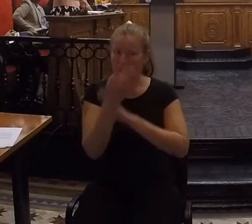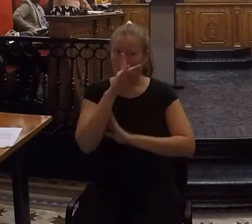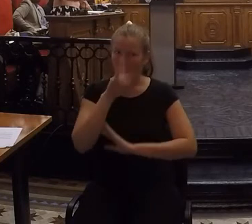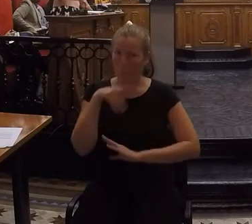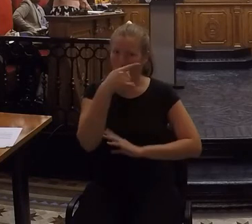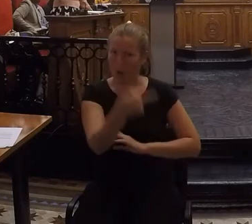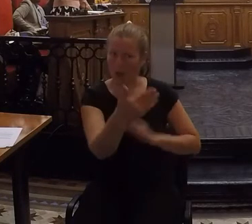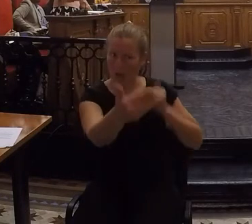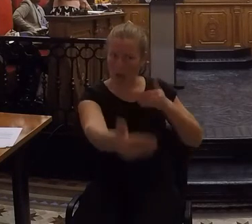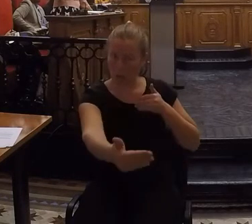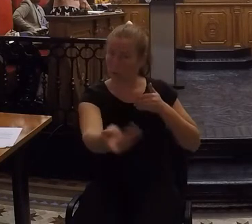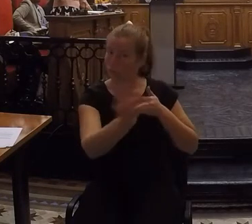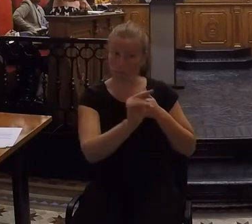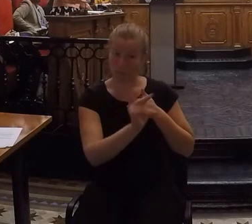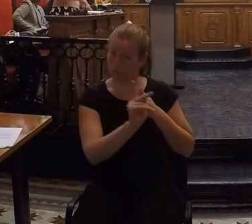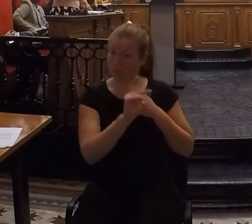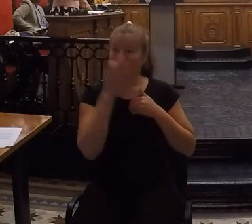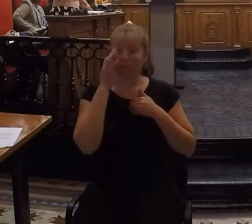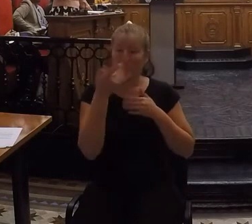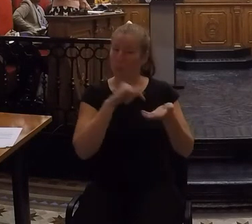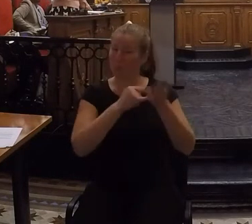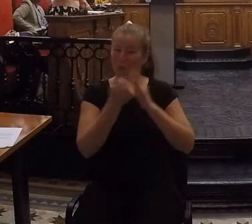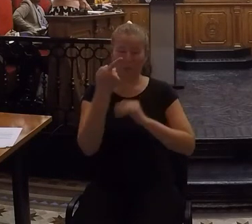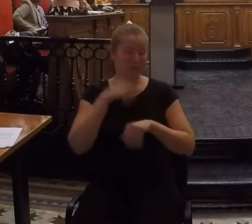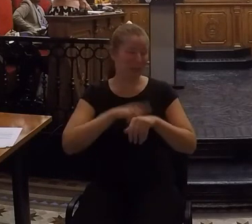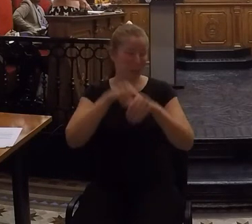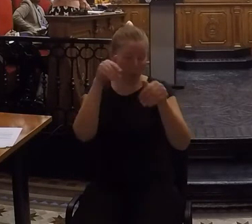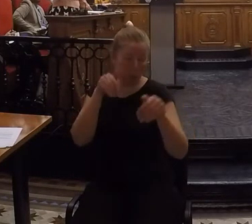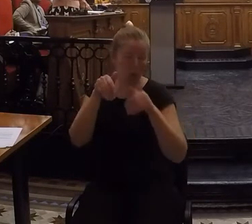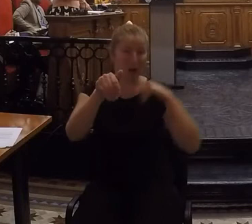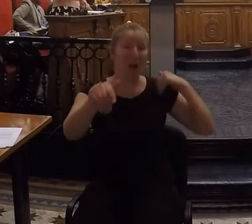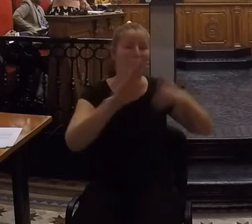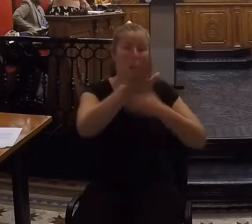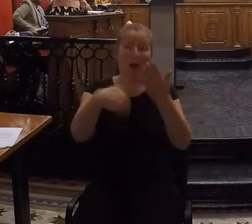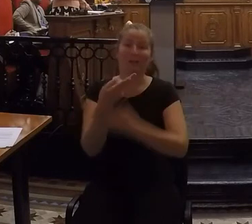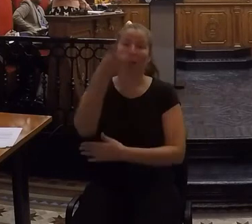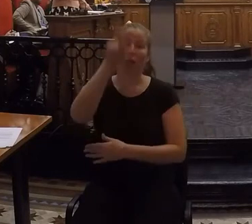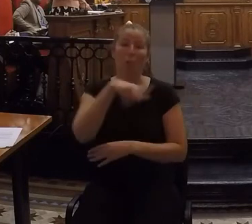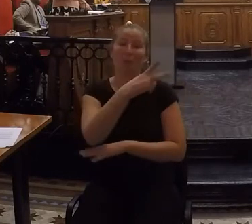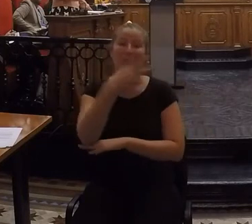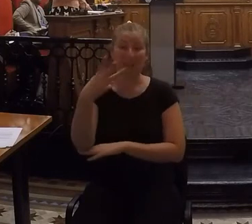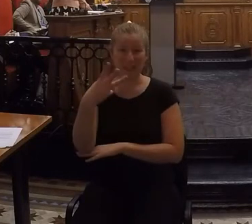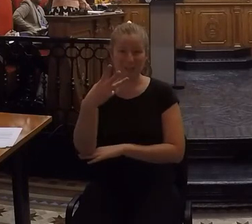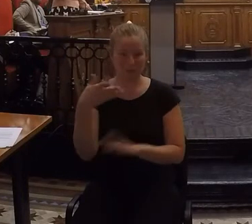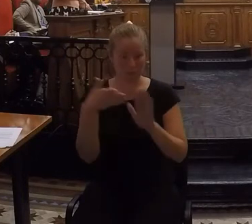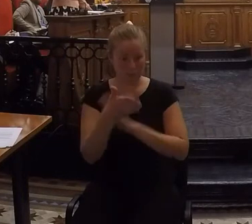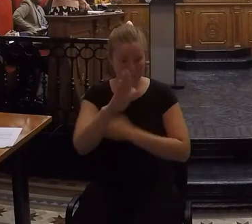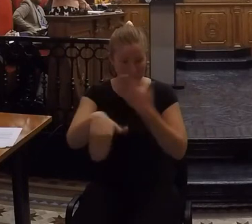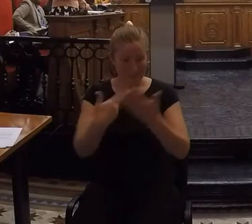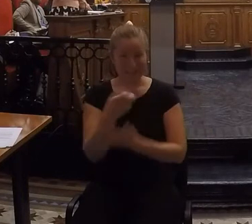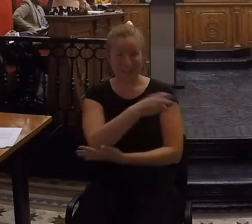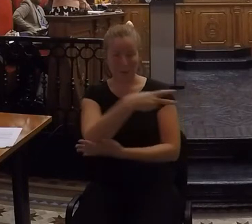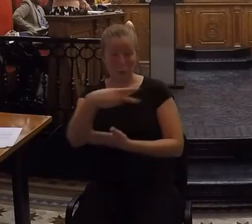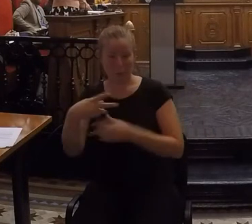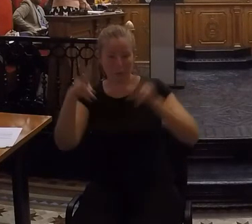hasta 2023. Y lo que estamos diciendo es que en el momento conozcamos la resolución respecto